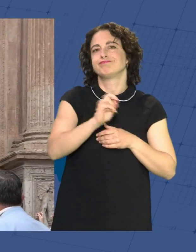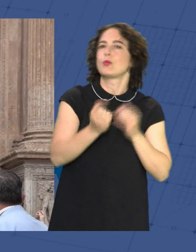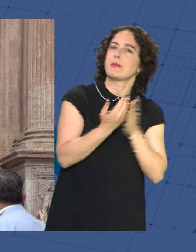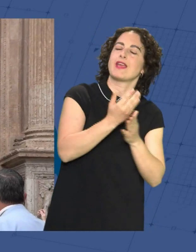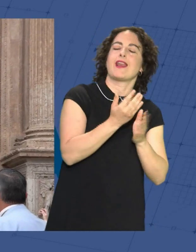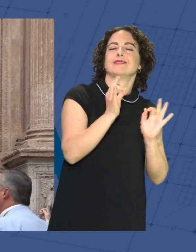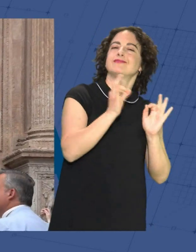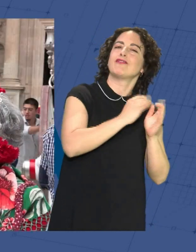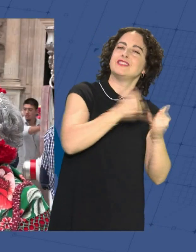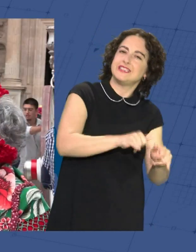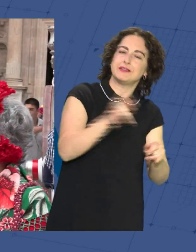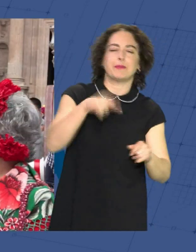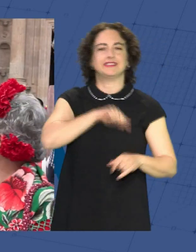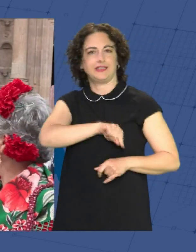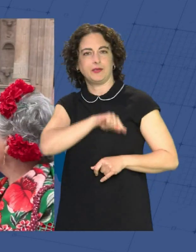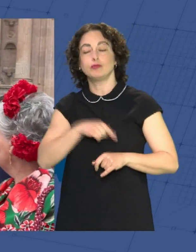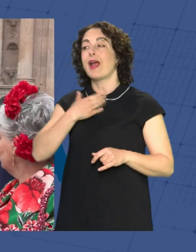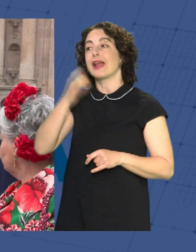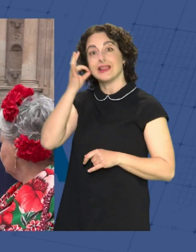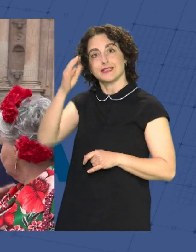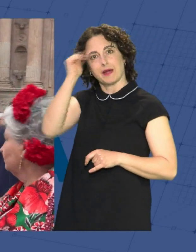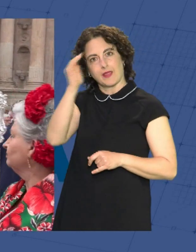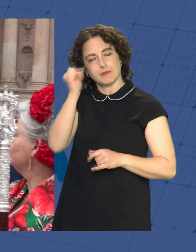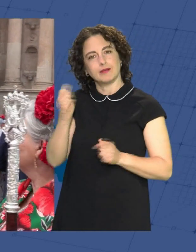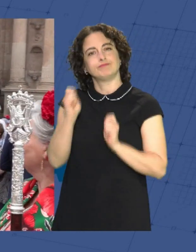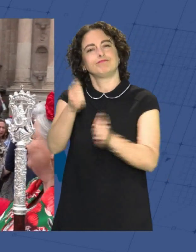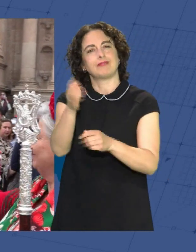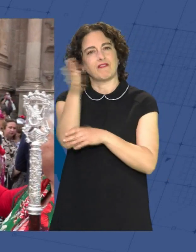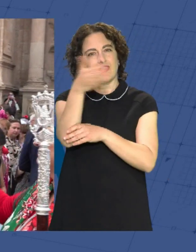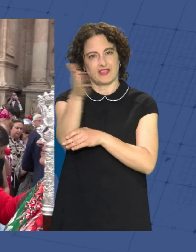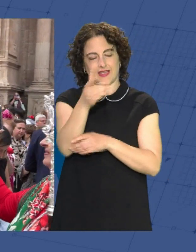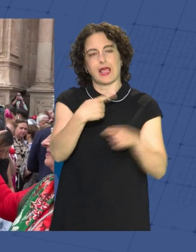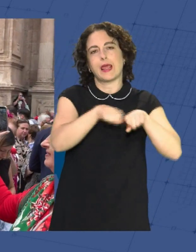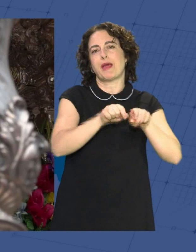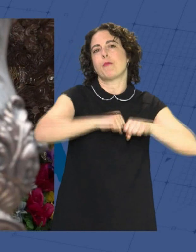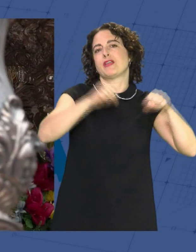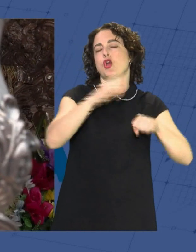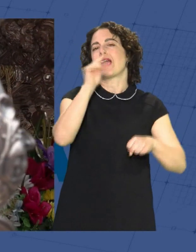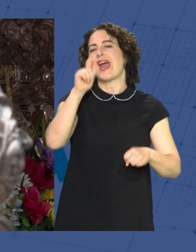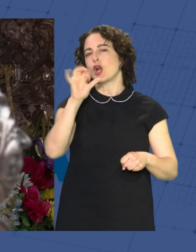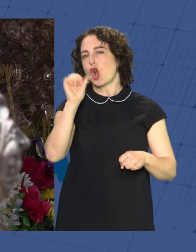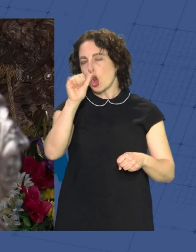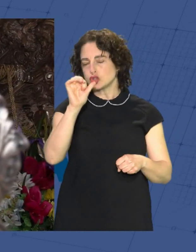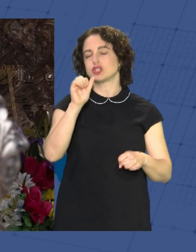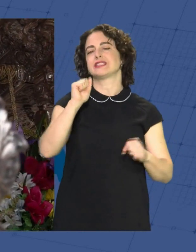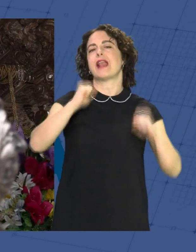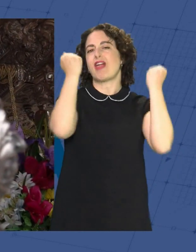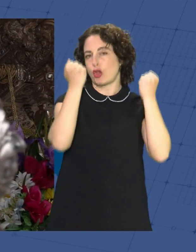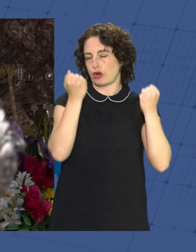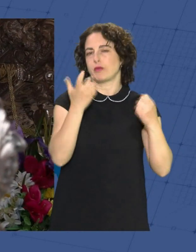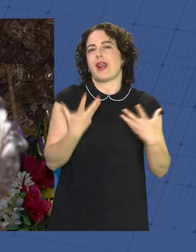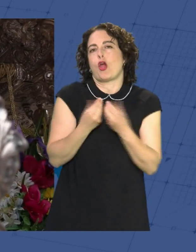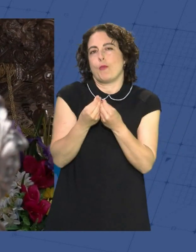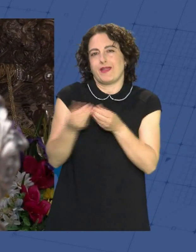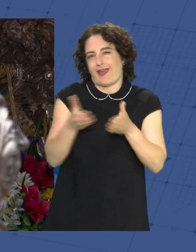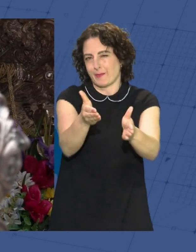y de sentimientos. La alcaldesa de Almería, María Elmar Vázquez, entregó la bandera de Almería al hermano mayor, Carlos Salvador Hidalgo, para que le acompañe en el camino